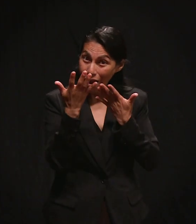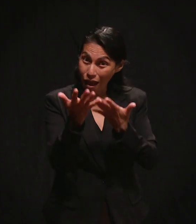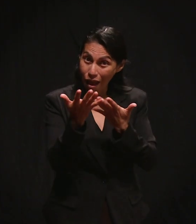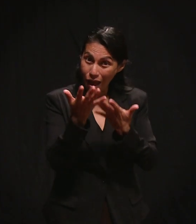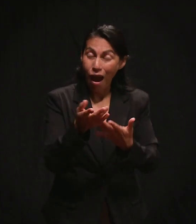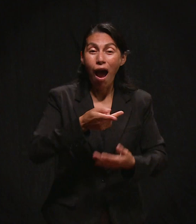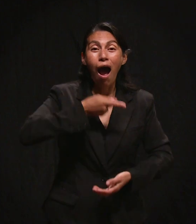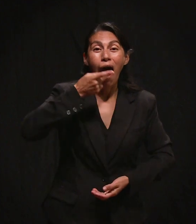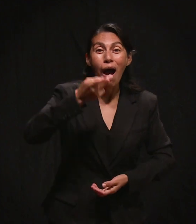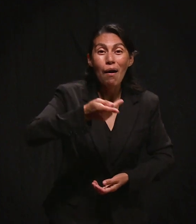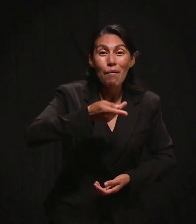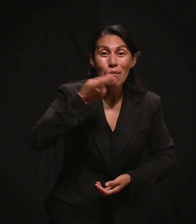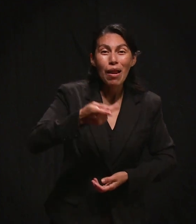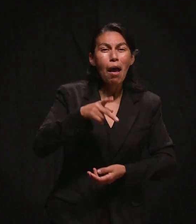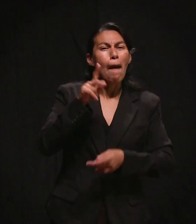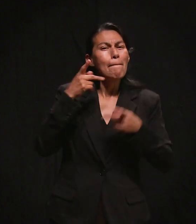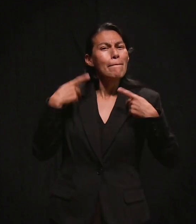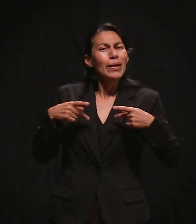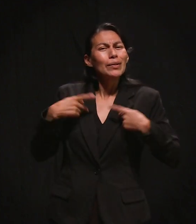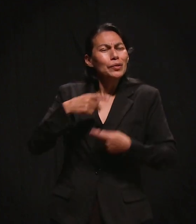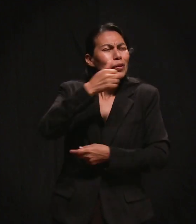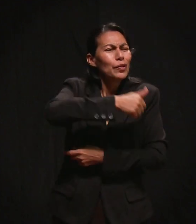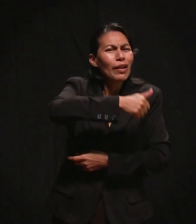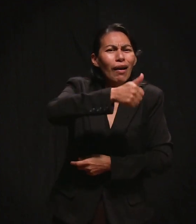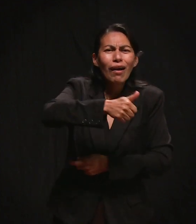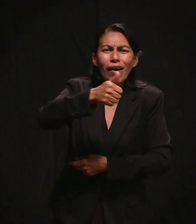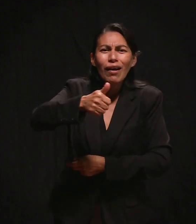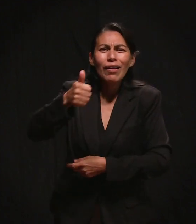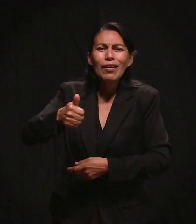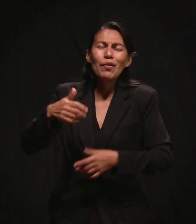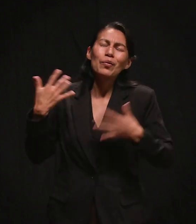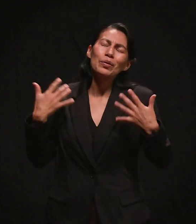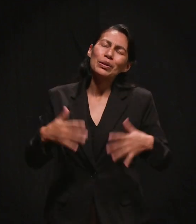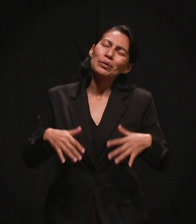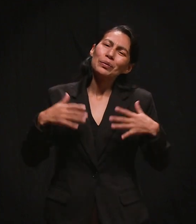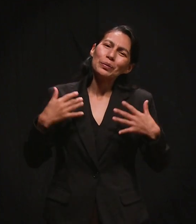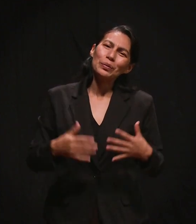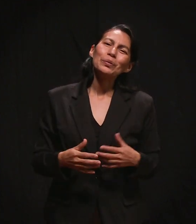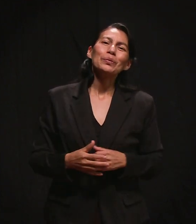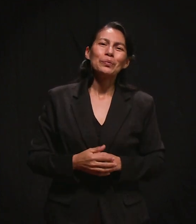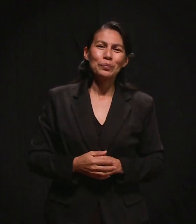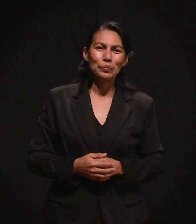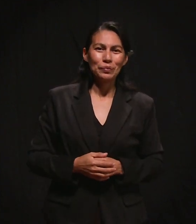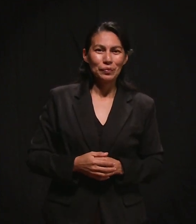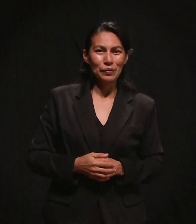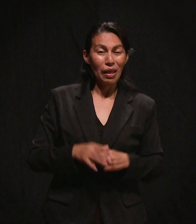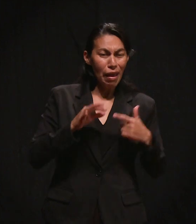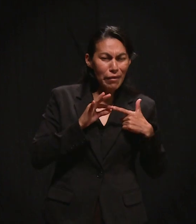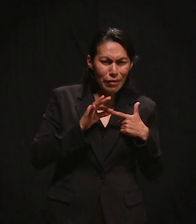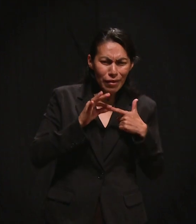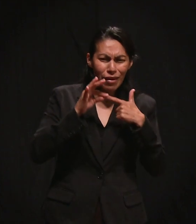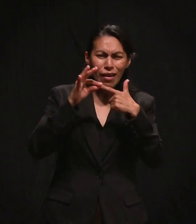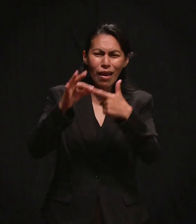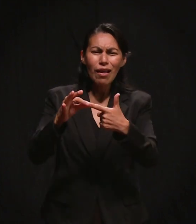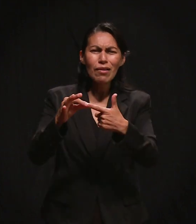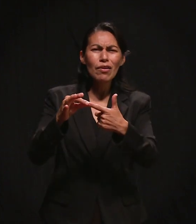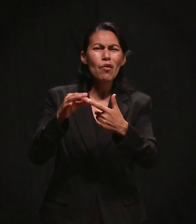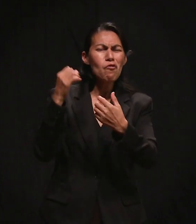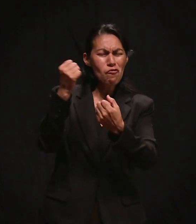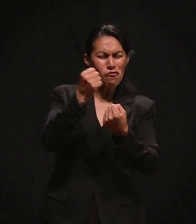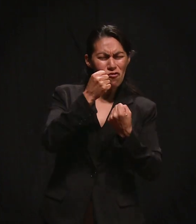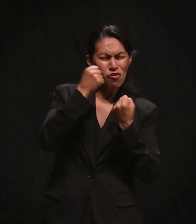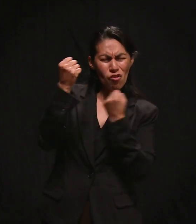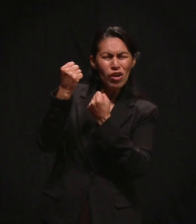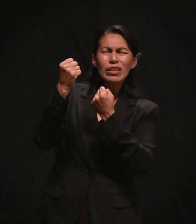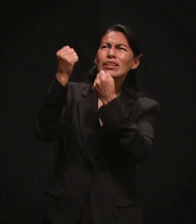hablar personal e individualmente con nosotros, guiándonos, fortaleciéndonos. Y Dios